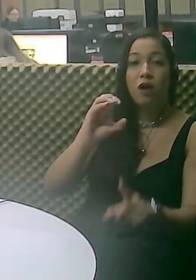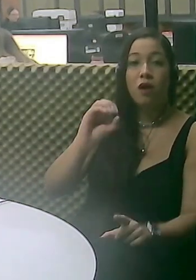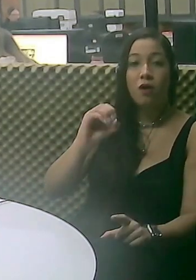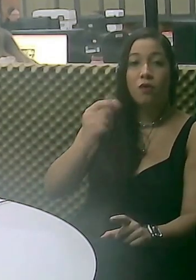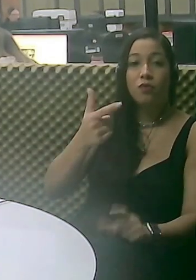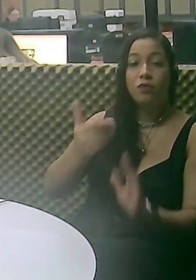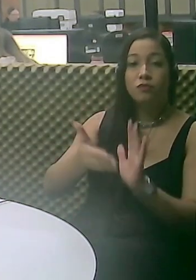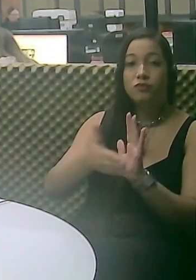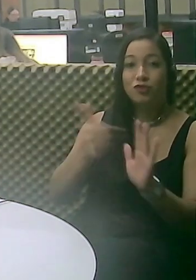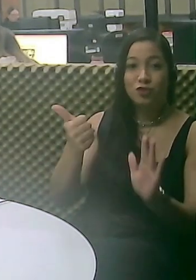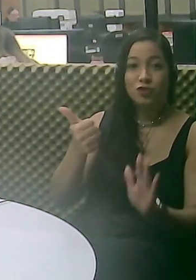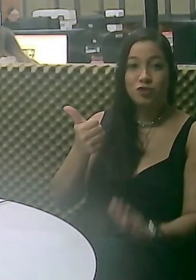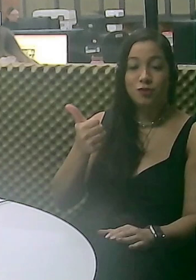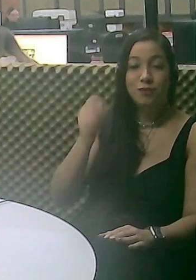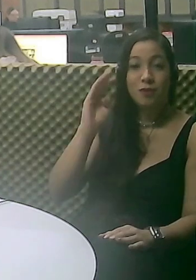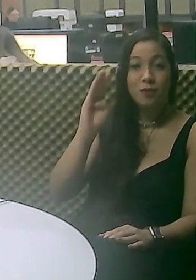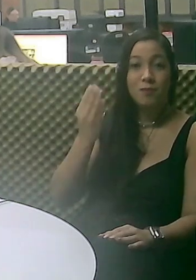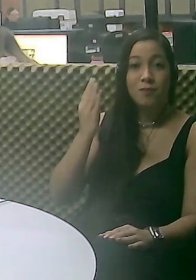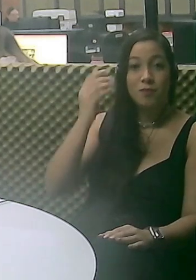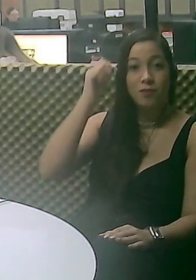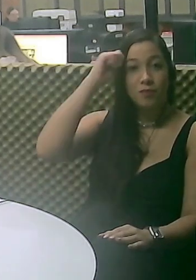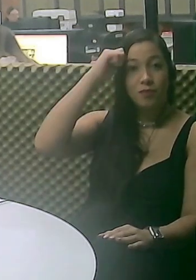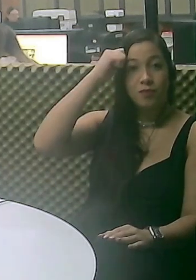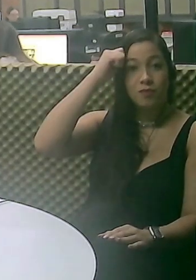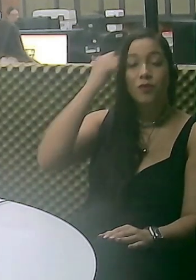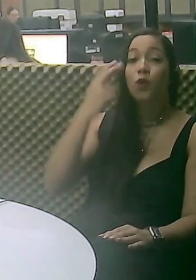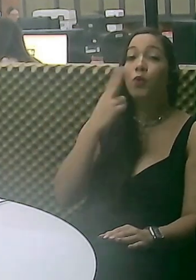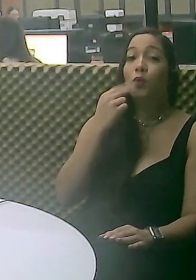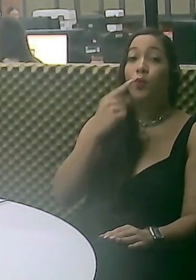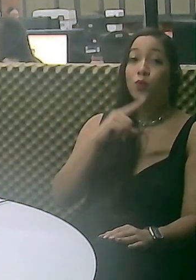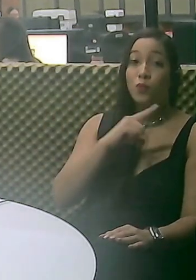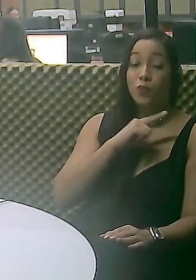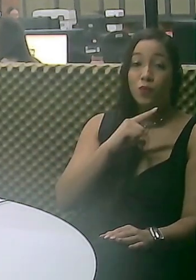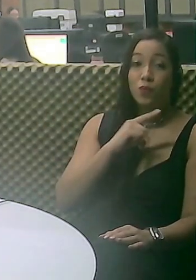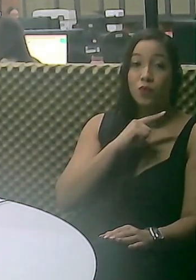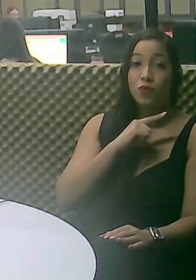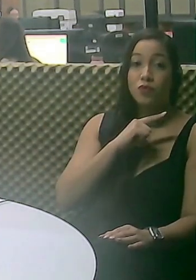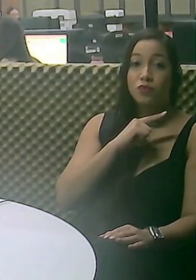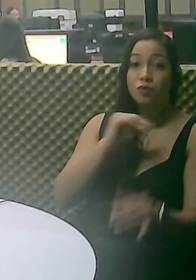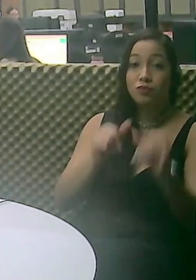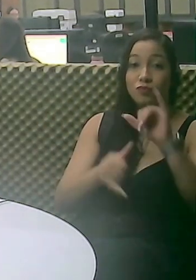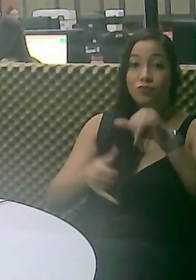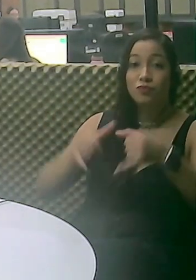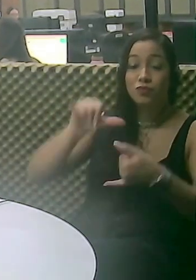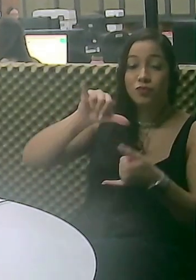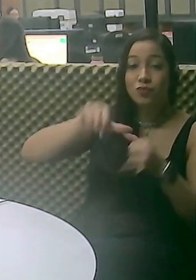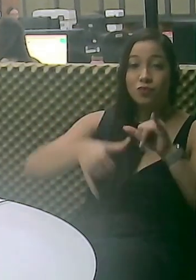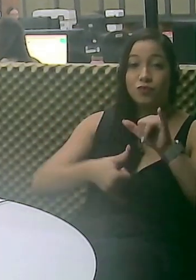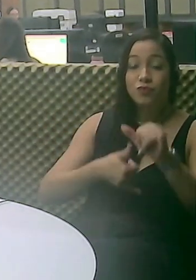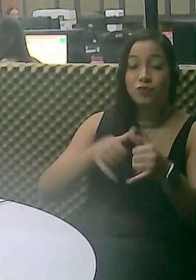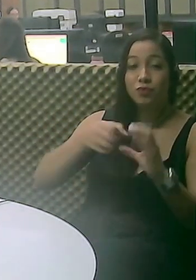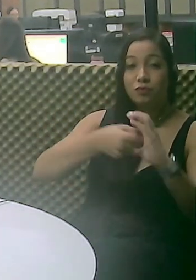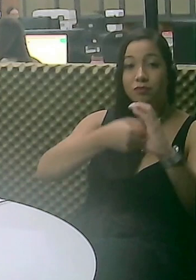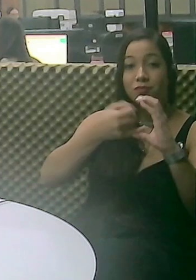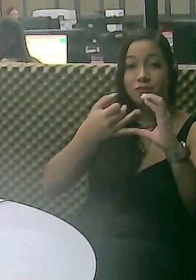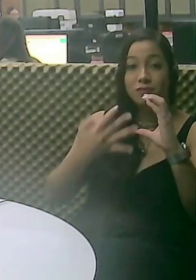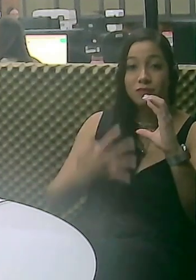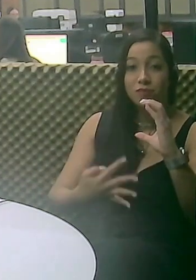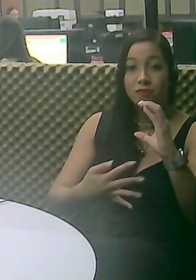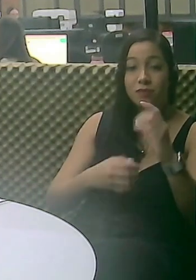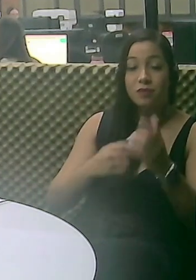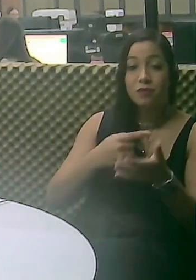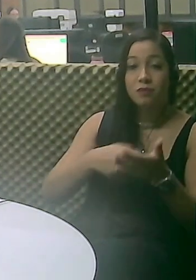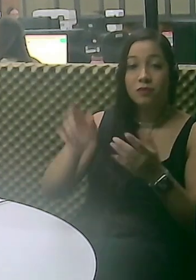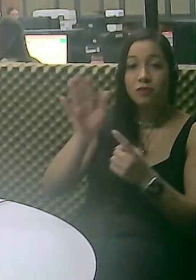O biocarvão possui variedade de macro e micronutrientes em sua composição química, especialmente o fósforo.